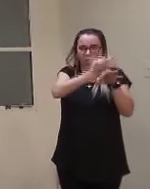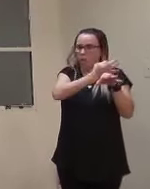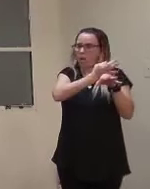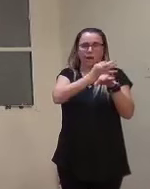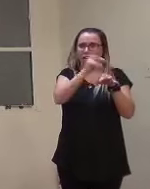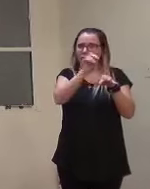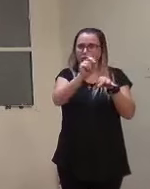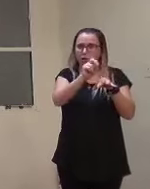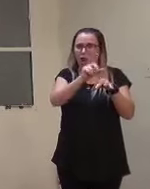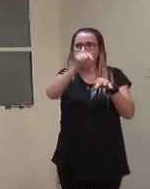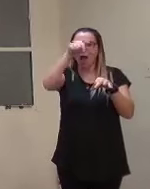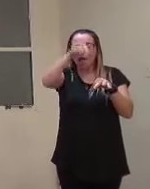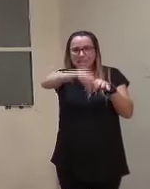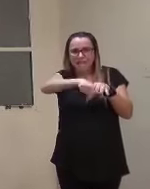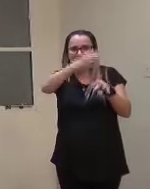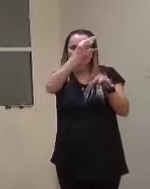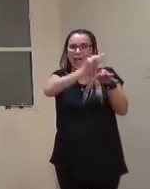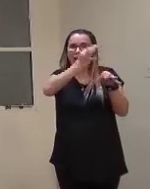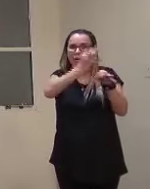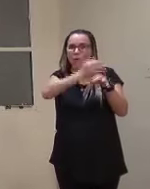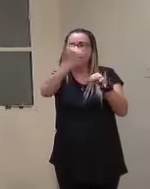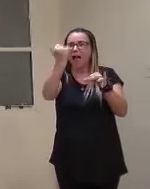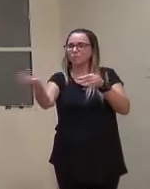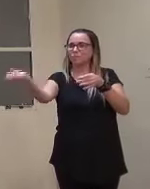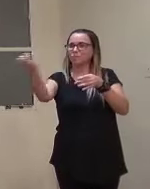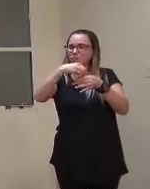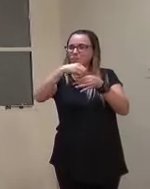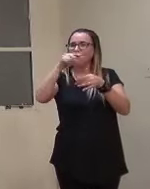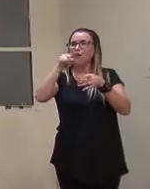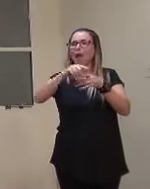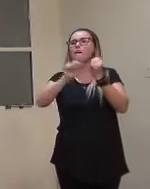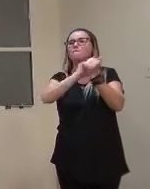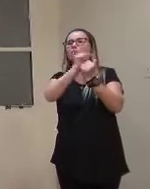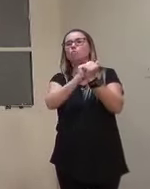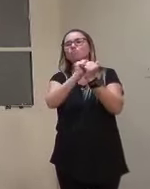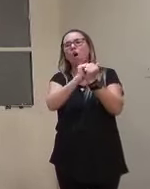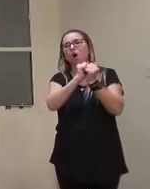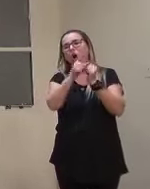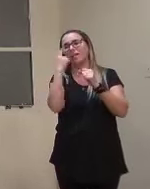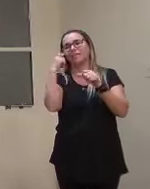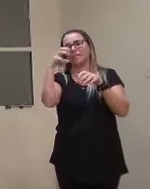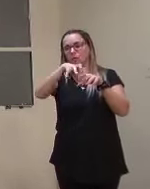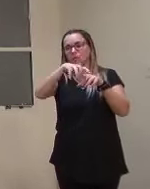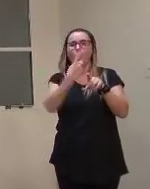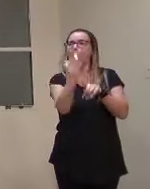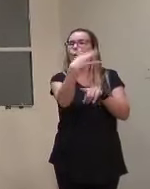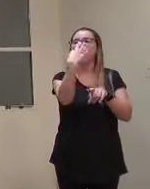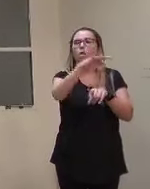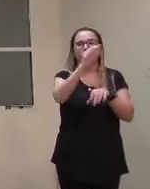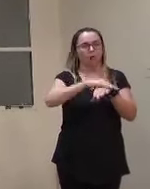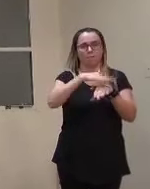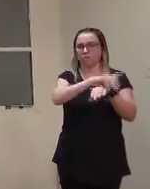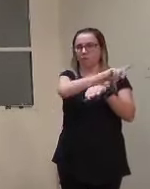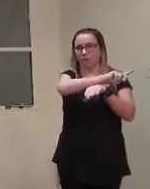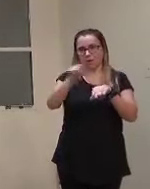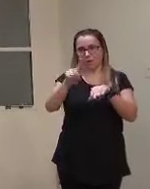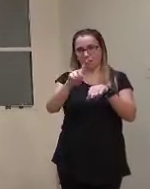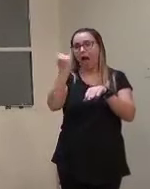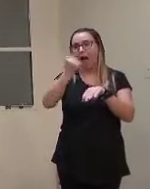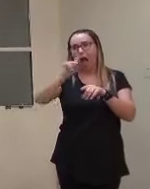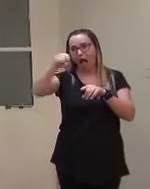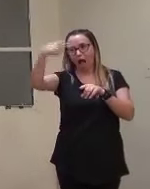es el depositario de una función institucional pero no el único responsable de llevar